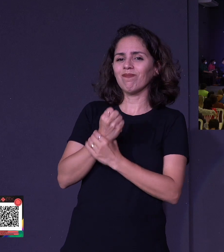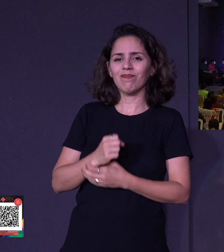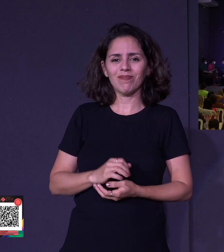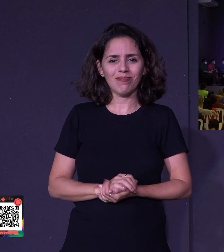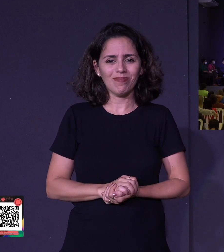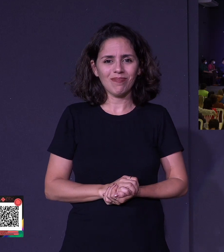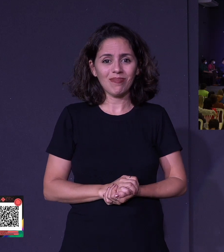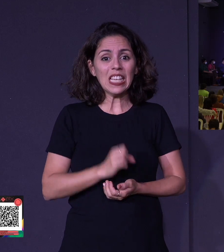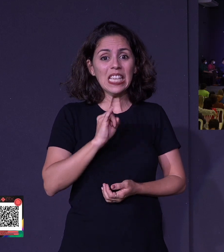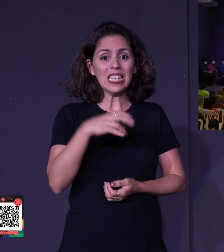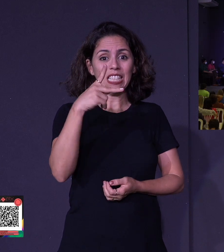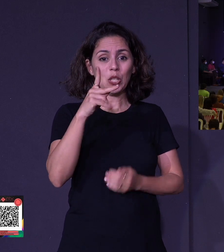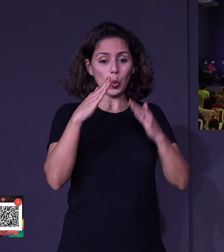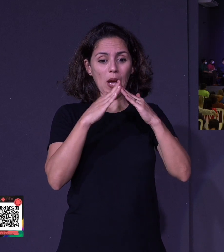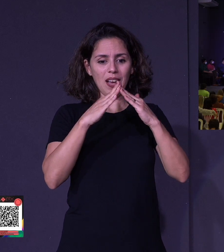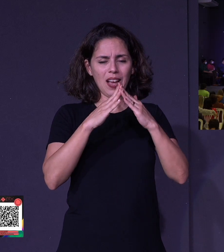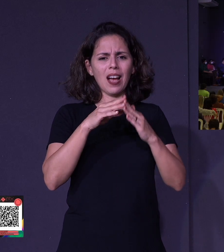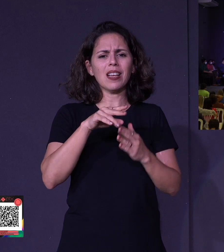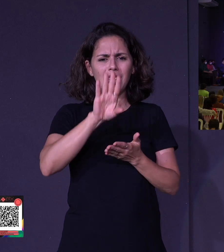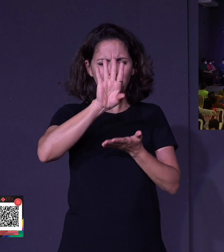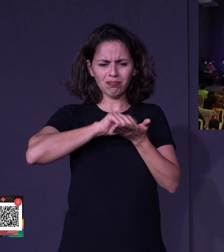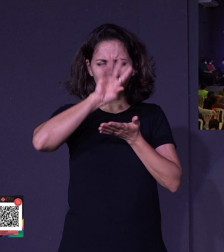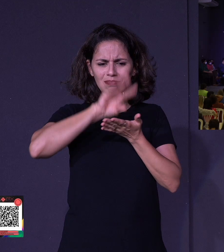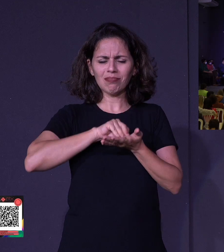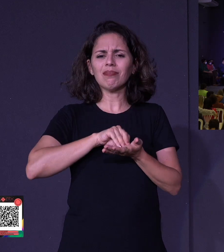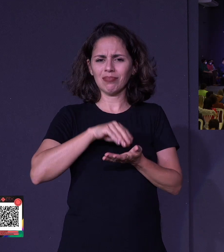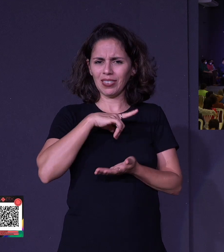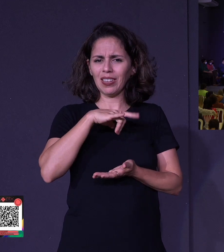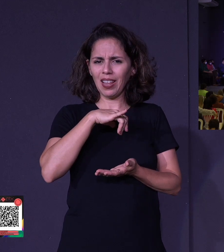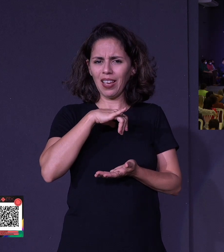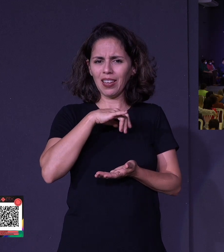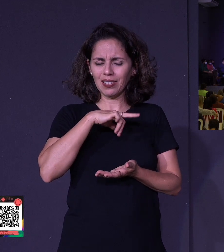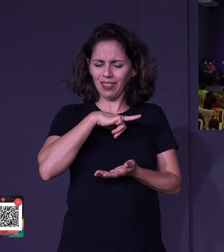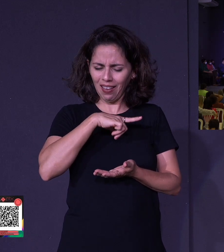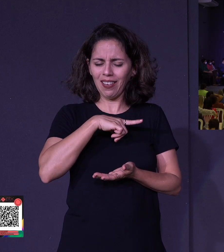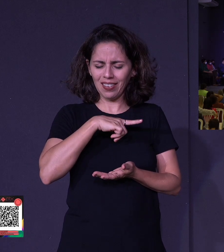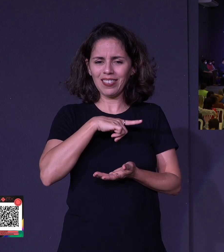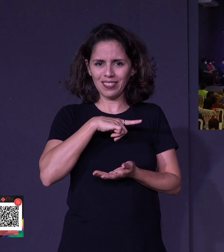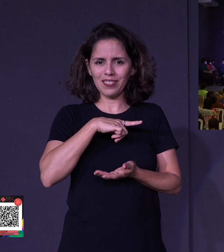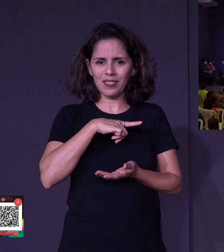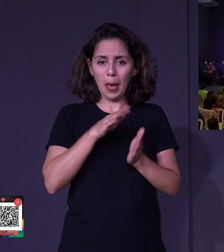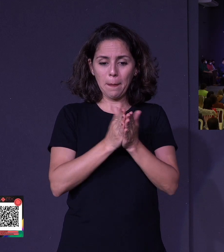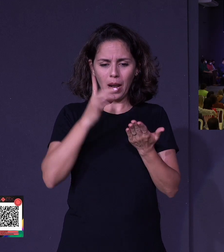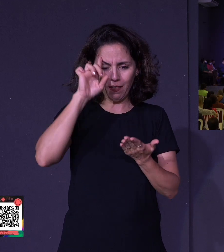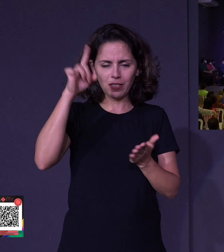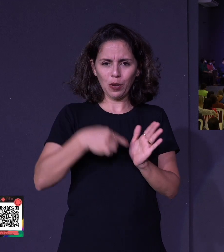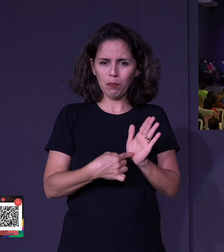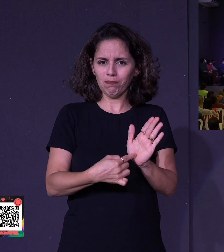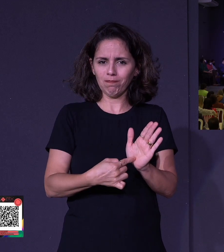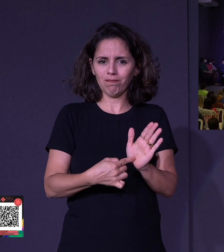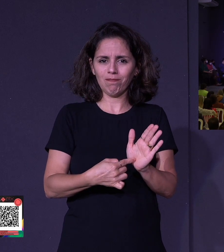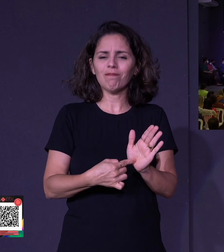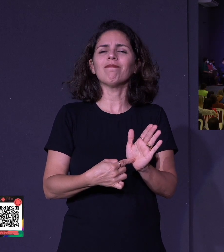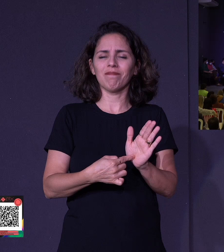casa? A palavra é pregada e ensinada com autenticidade, com exemplo. Seus filhos são